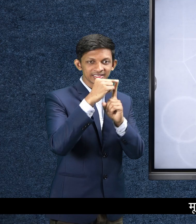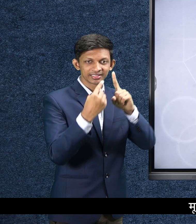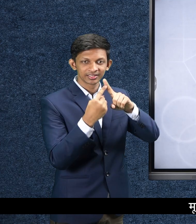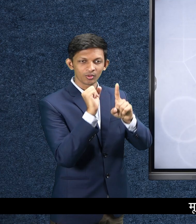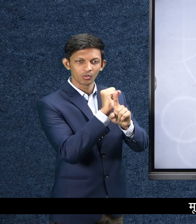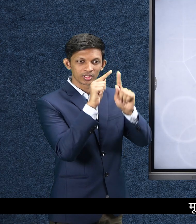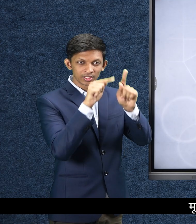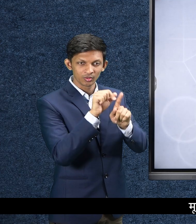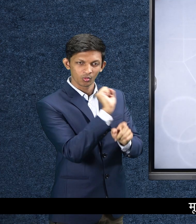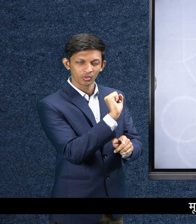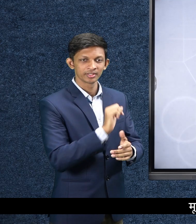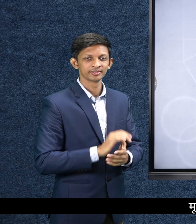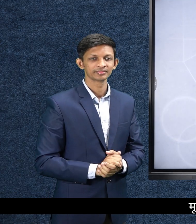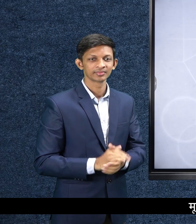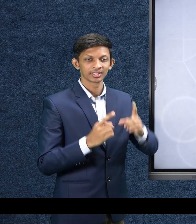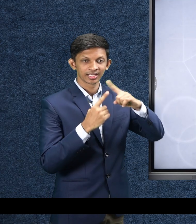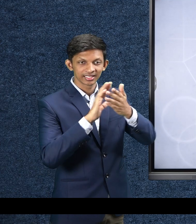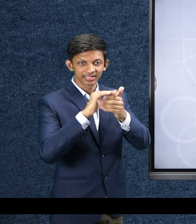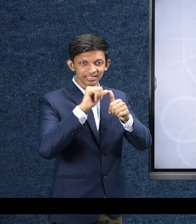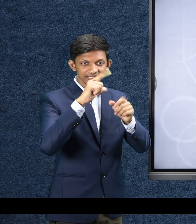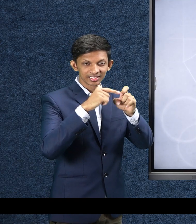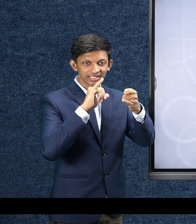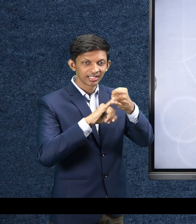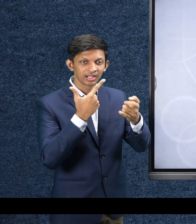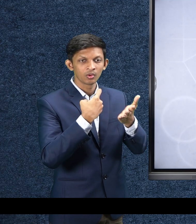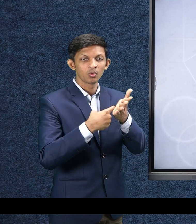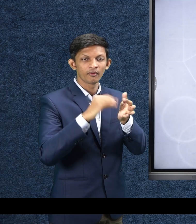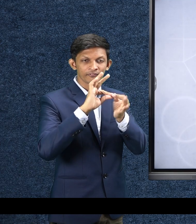आनुपातिकता प्रमेय, थेल्स प्रमेय,